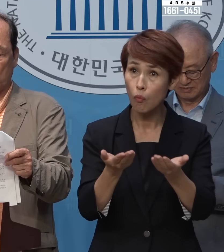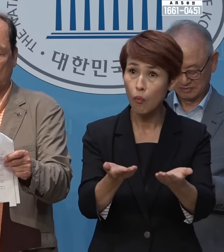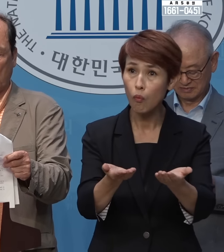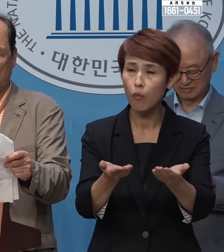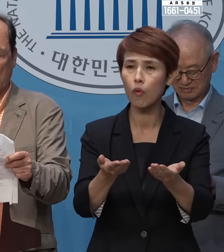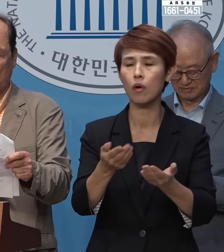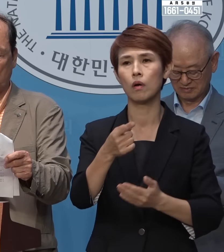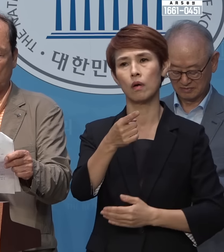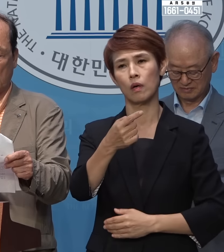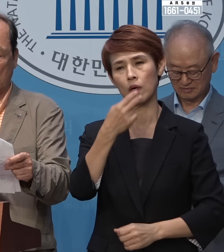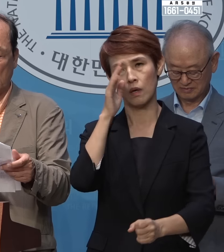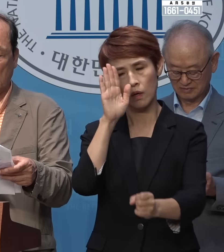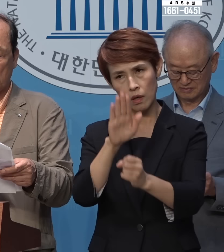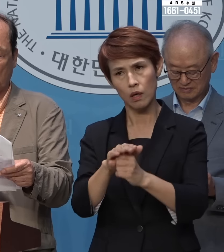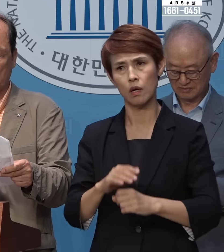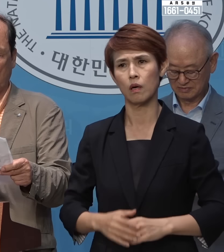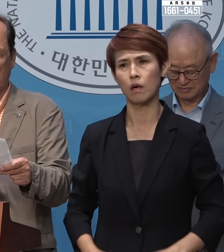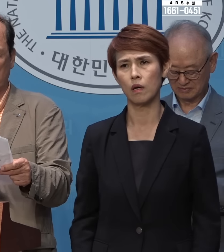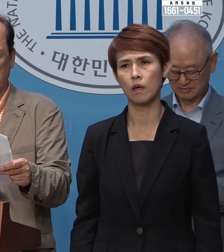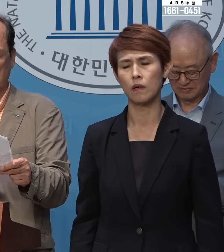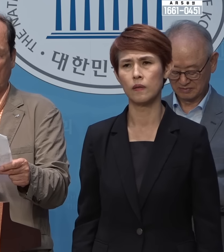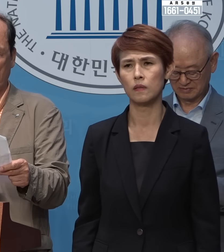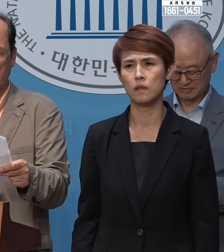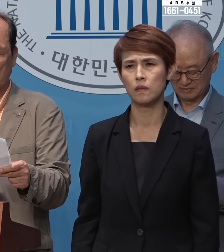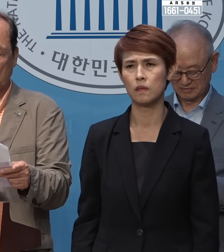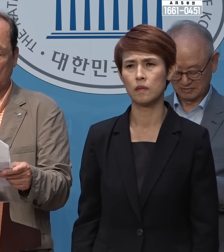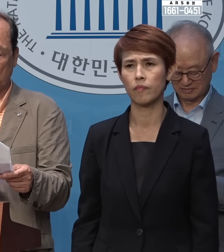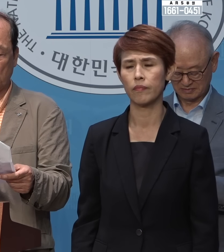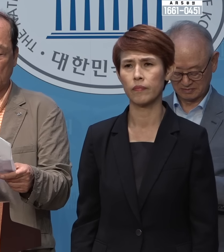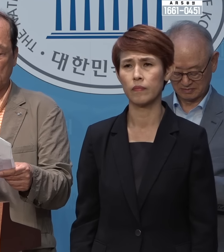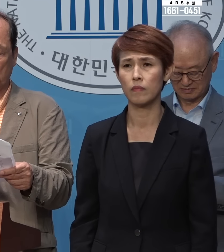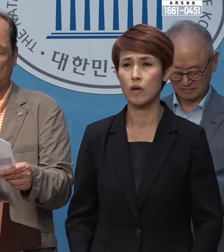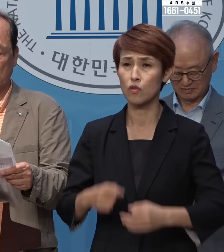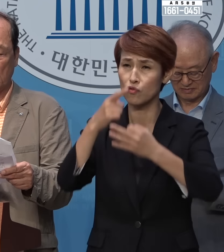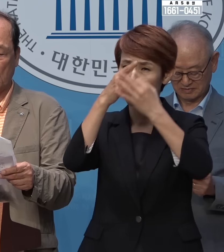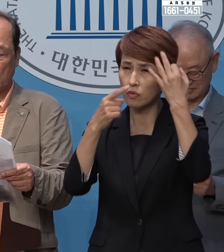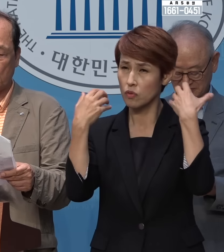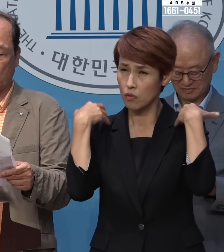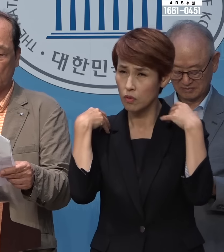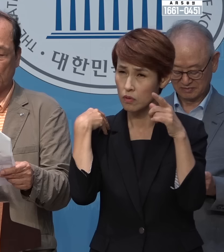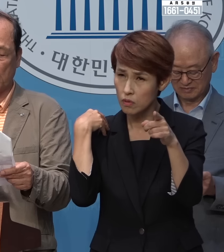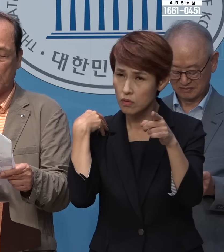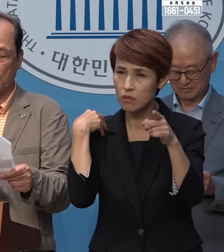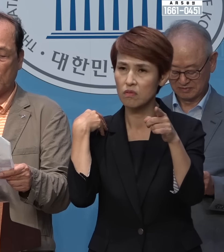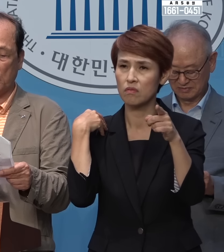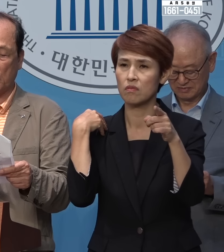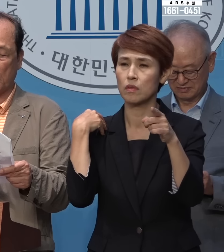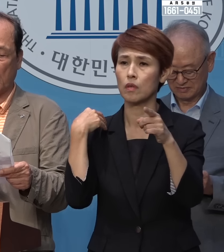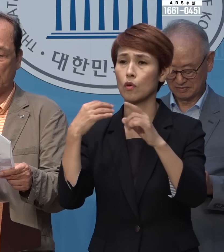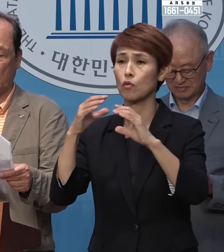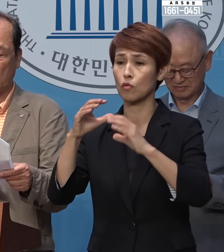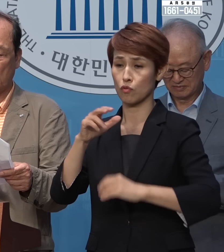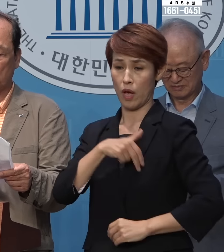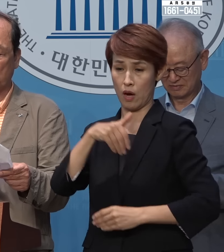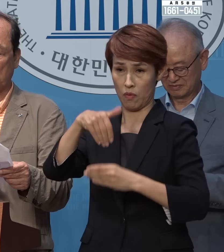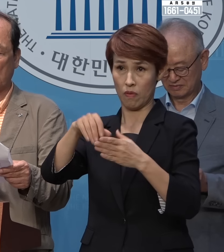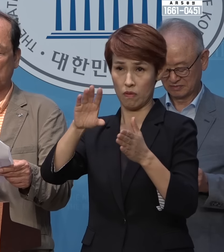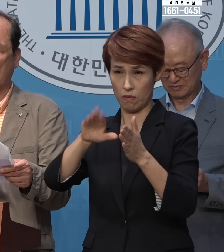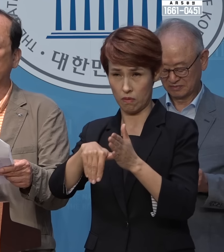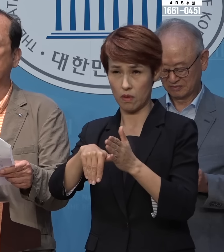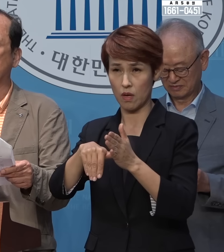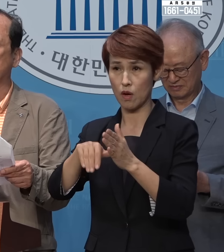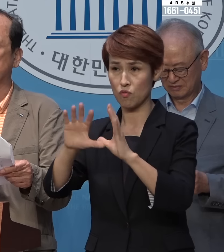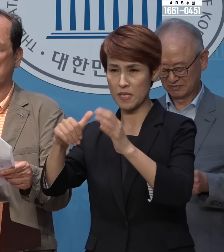대응으로 국가위상의 추락을 자초하고 있습니다. 윤석열 정권은 총선의 민심을 역행하며